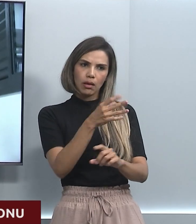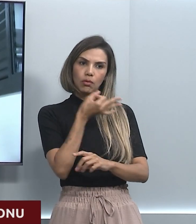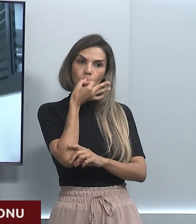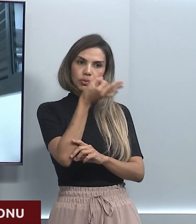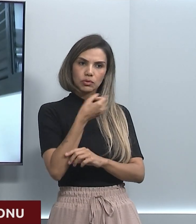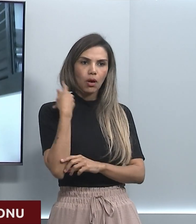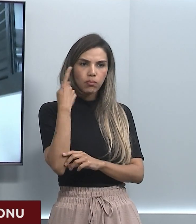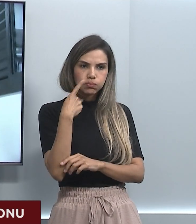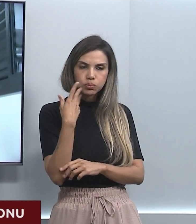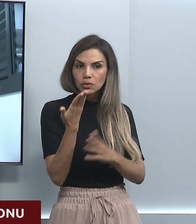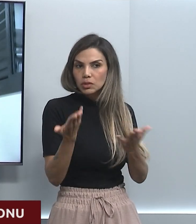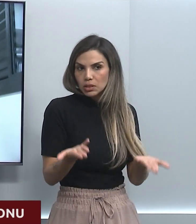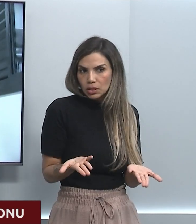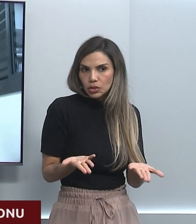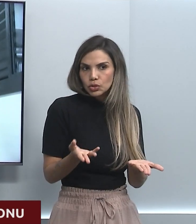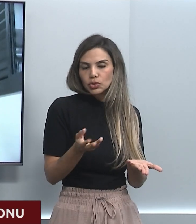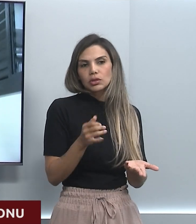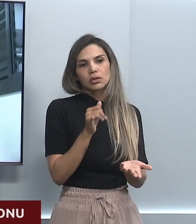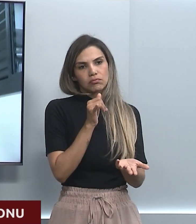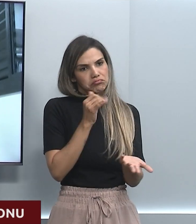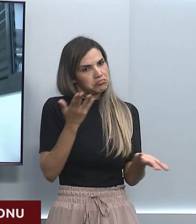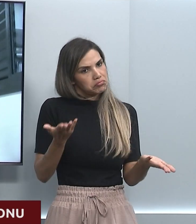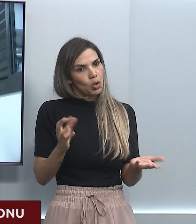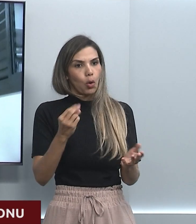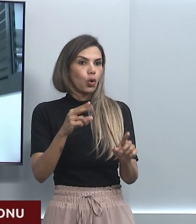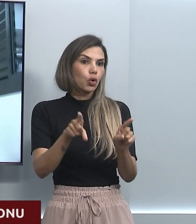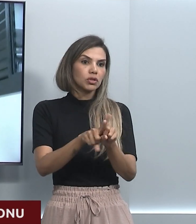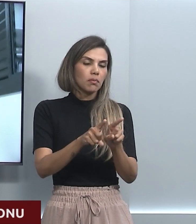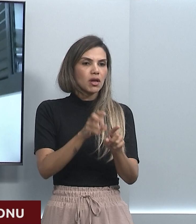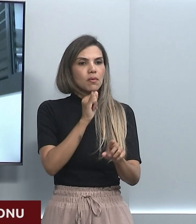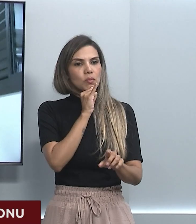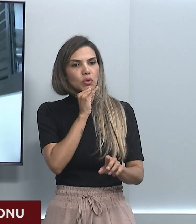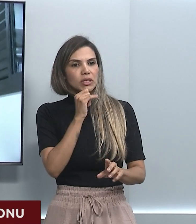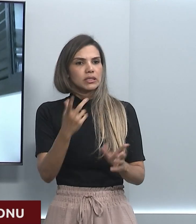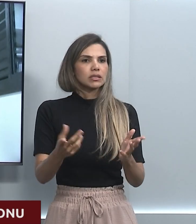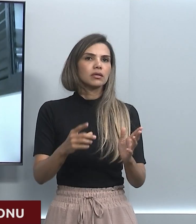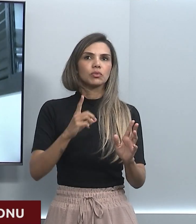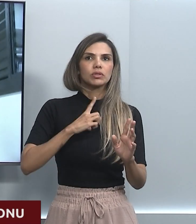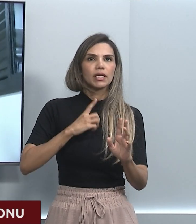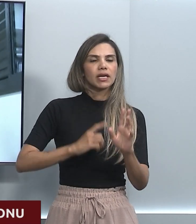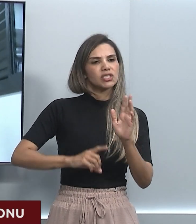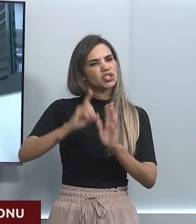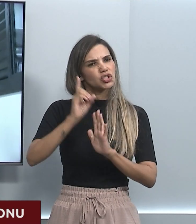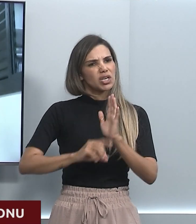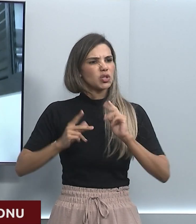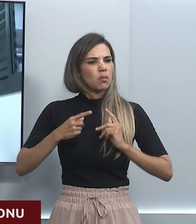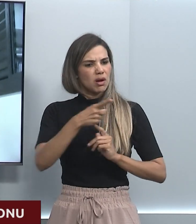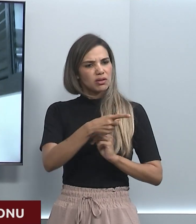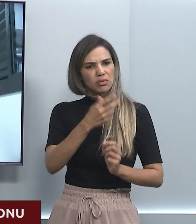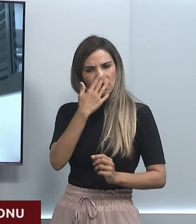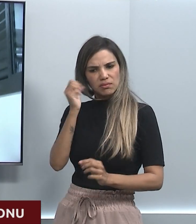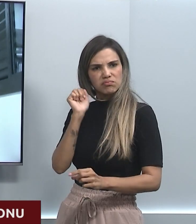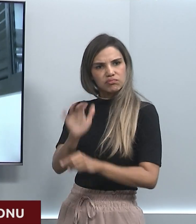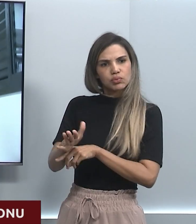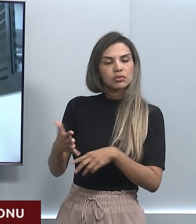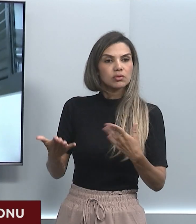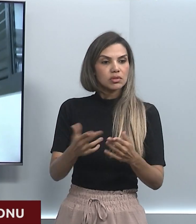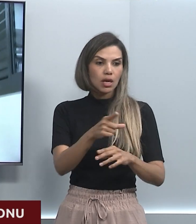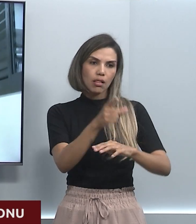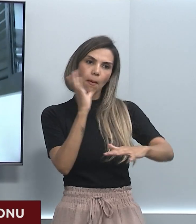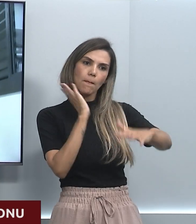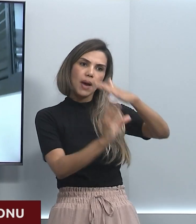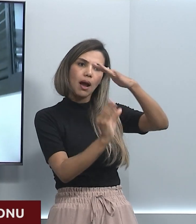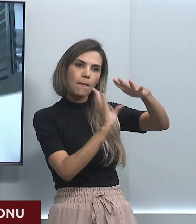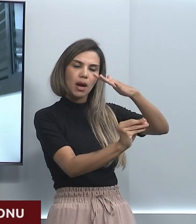isso muito nos regimes autoritários, ou por graves violações aos direitos humanos, a conflitos armados, essa pessoa, ela se